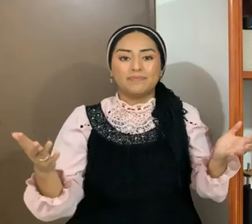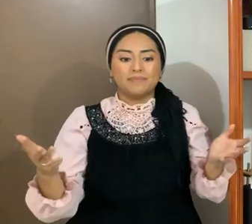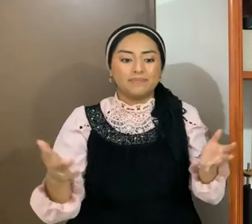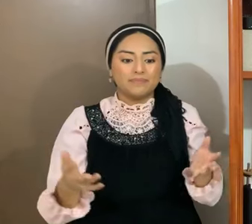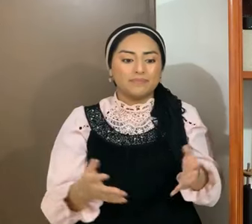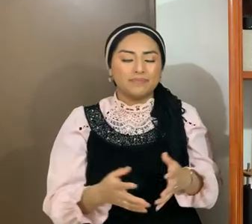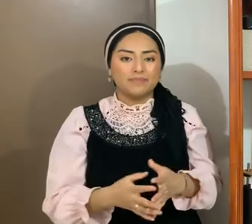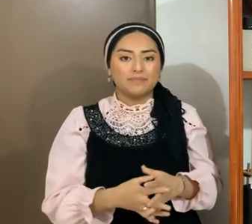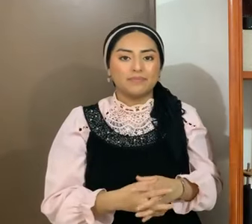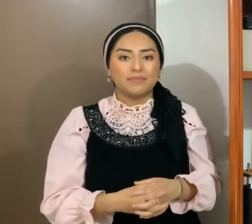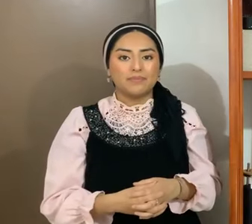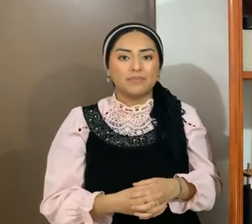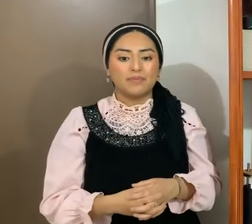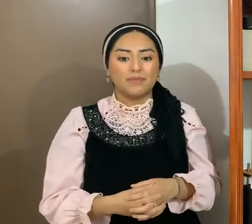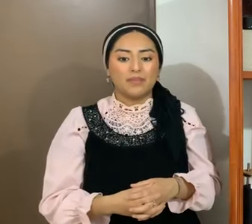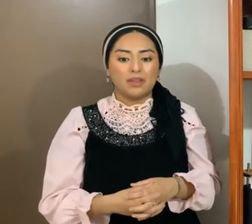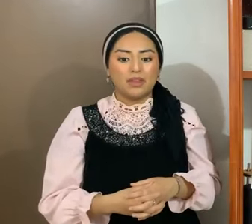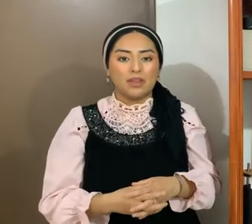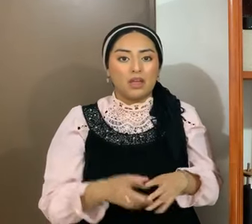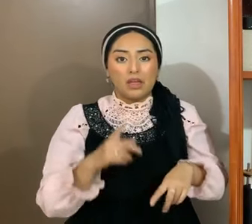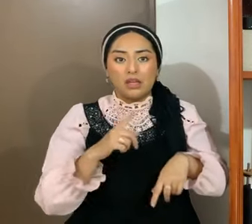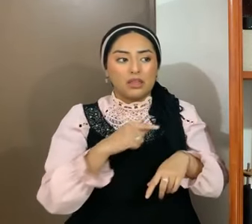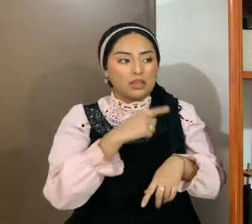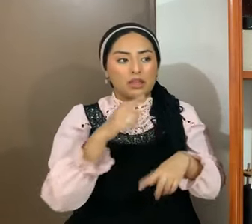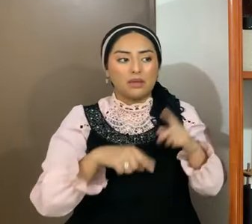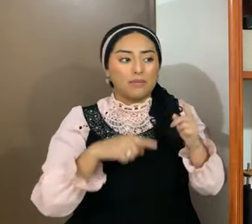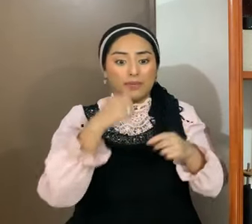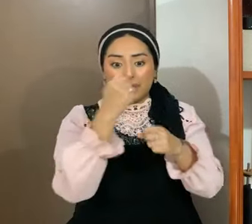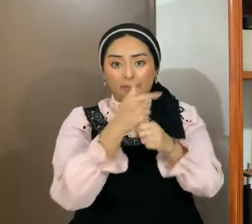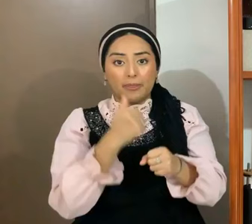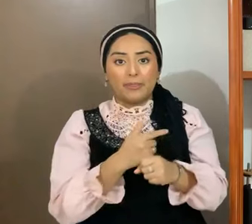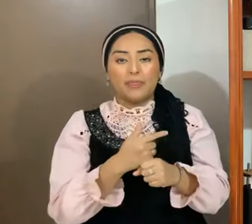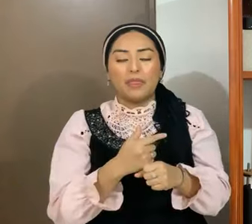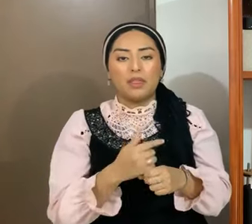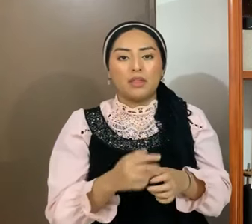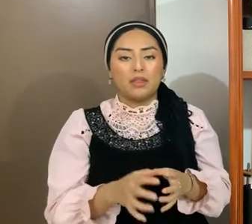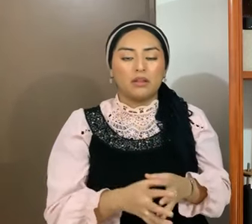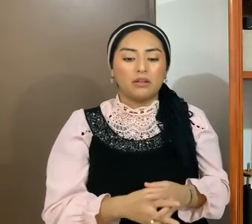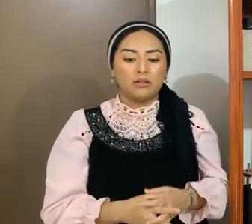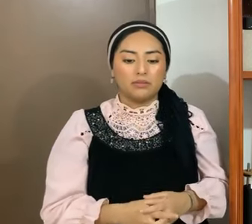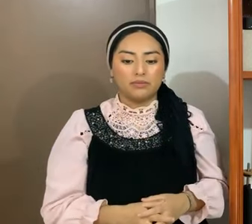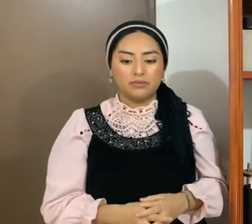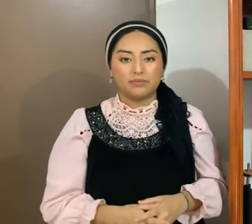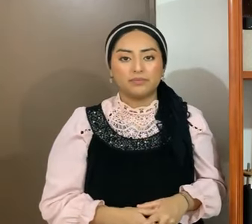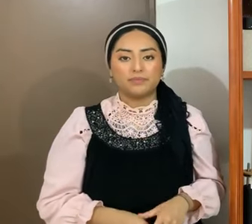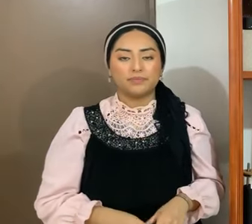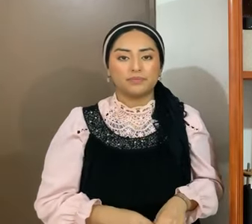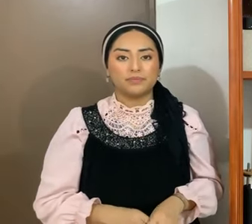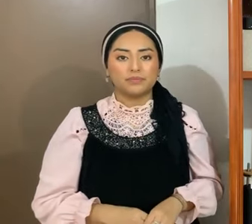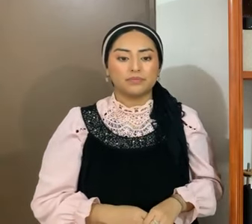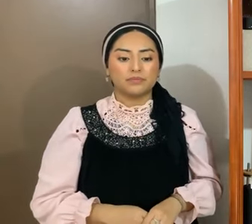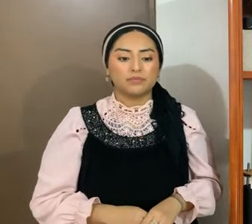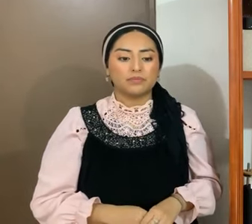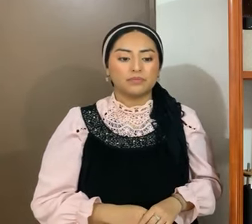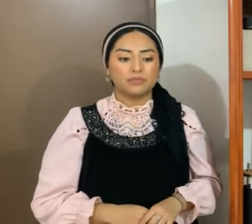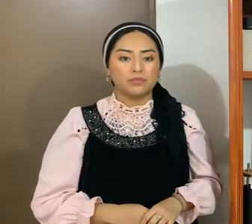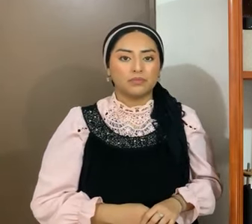forma, la verdad, y ni siquiera de llamarles hermanos, porque hermano no es el que peca, hermano es el que hace la voluntad del